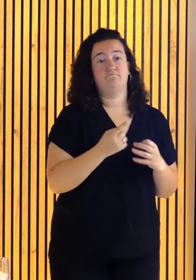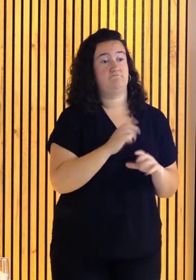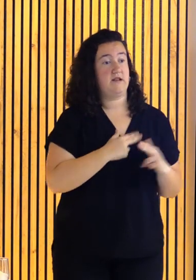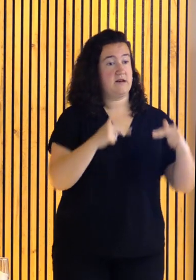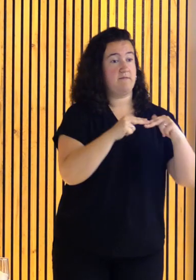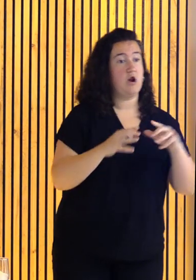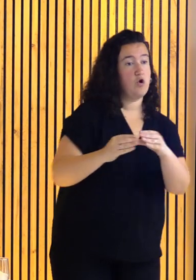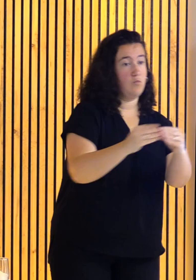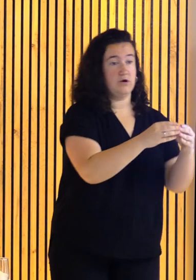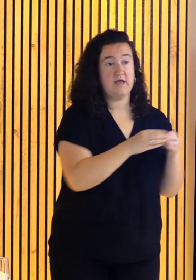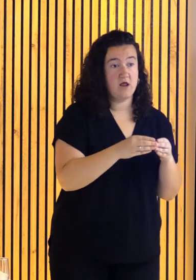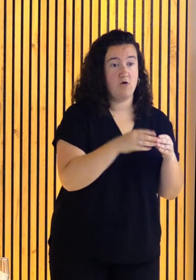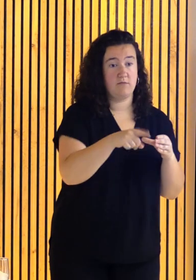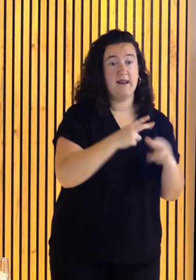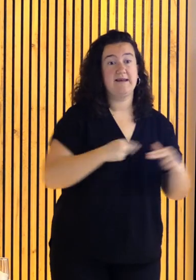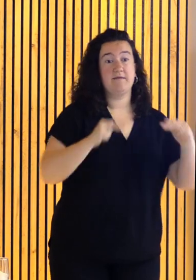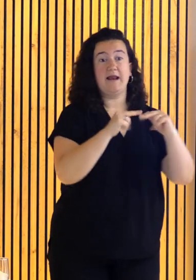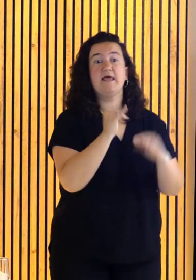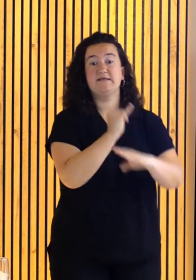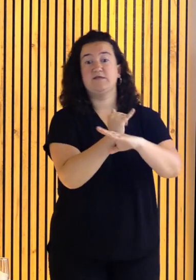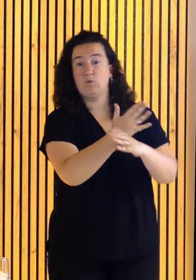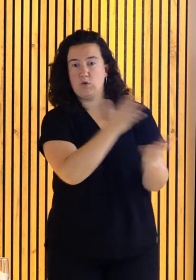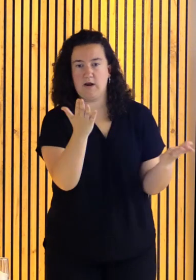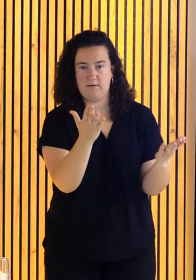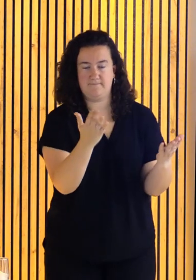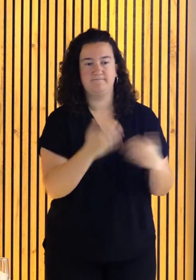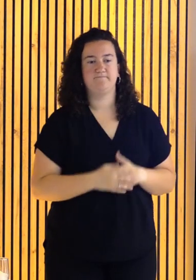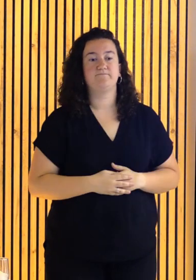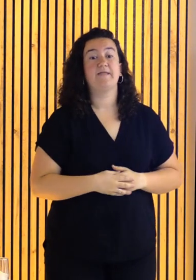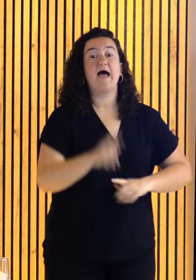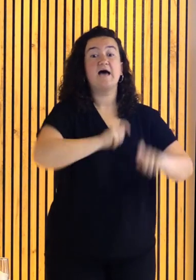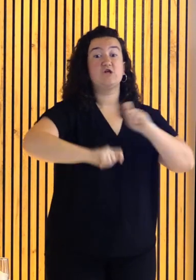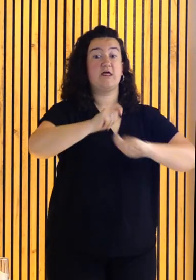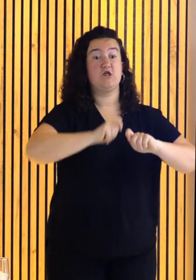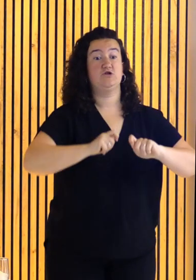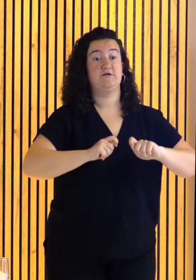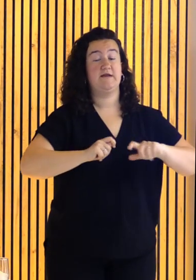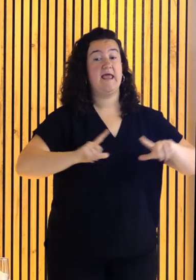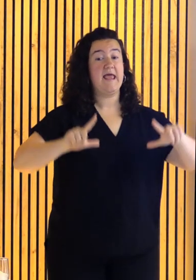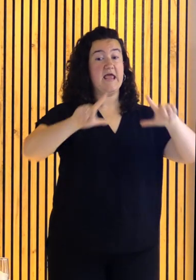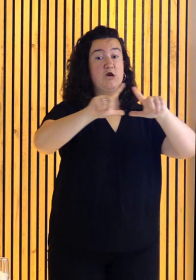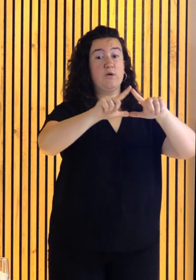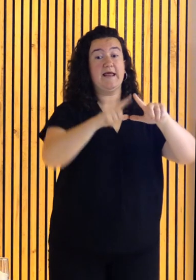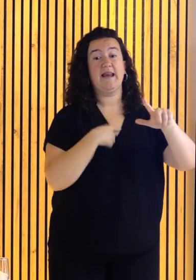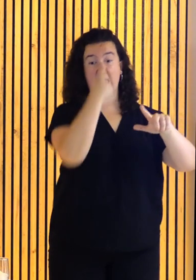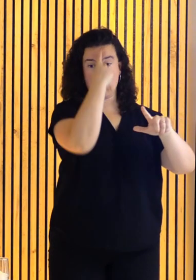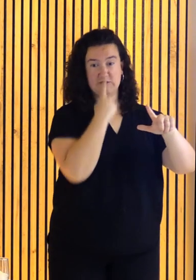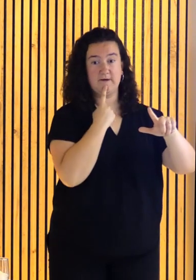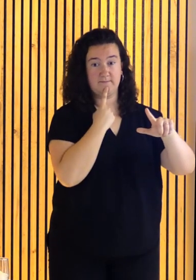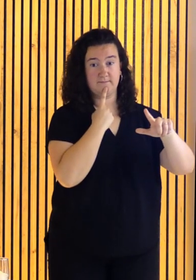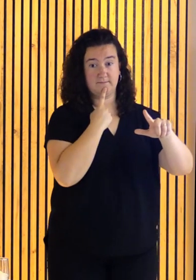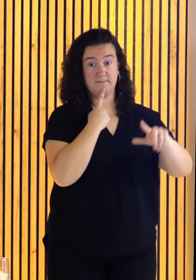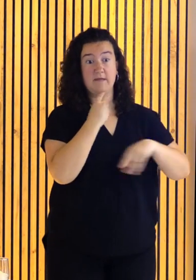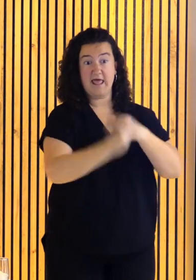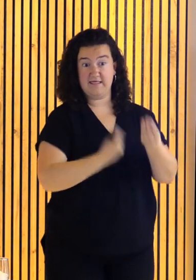maila instituzionalean. Orduan, hori egin zuten Hirukilarruz elkartekoek, hemen, eta eskema hori pixka bat